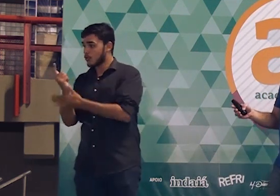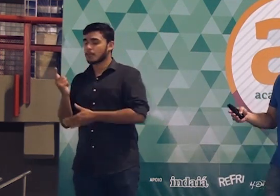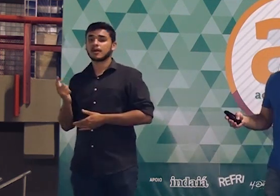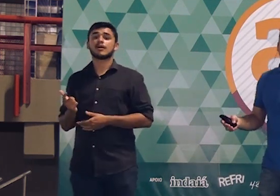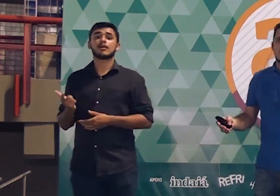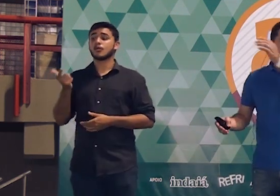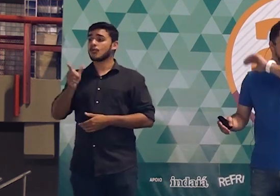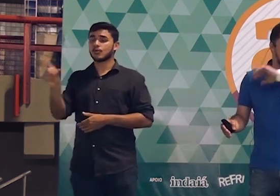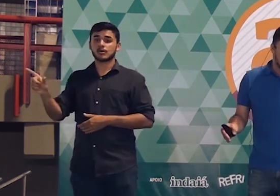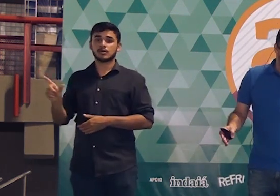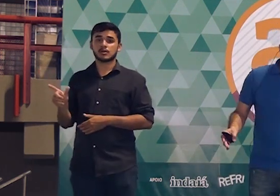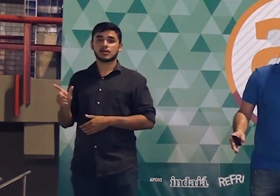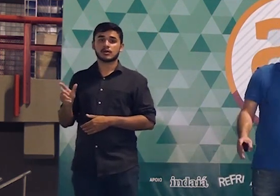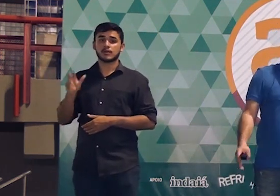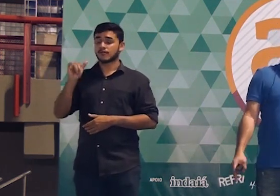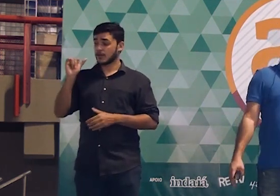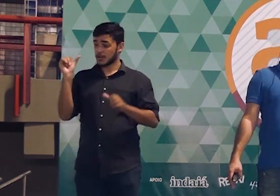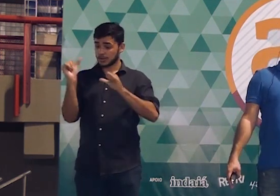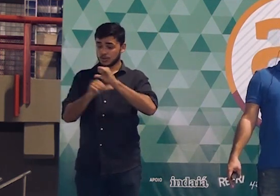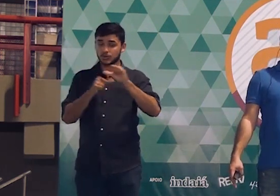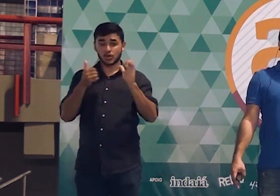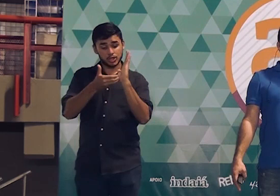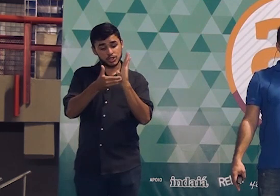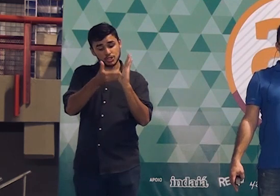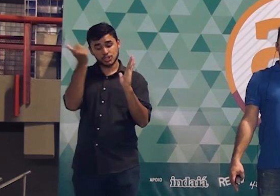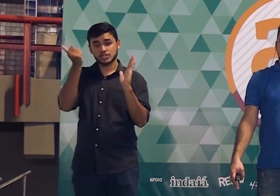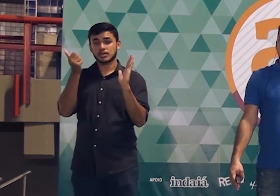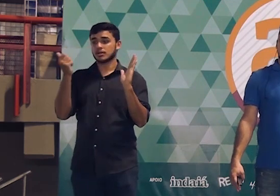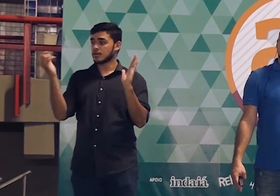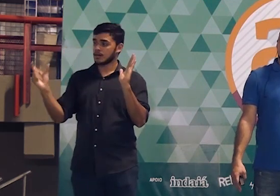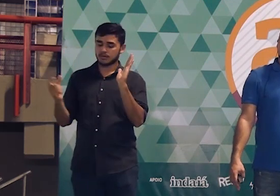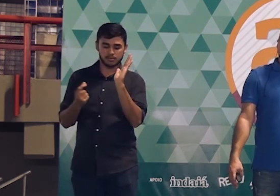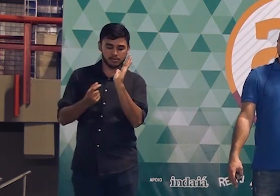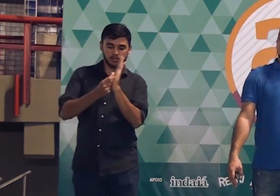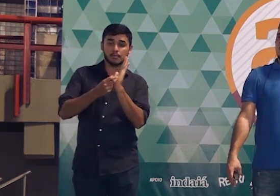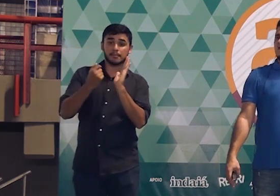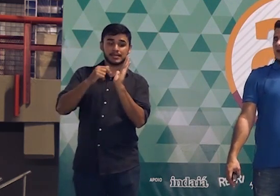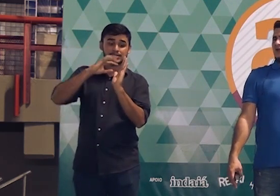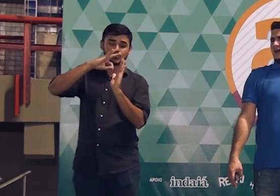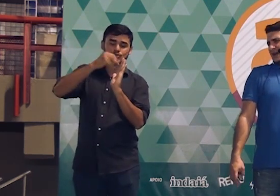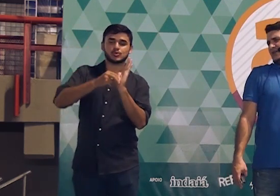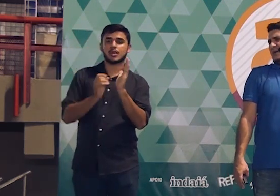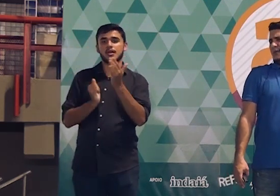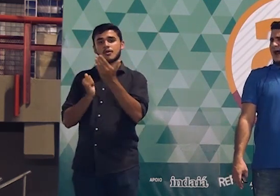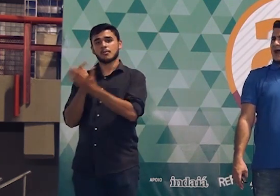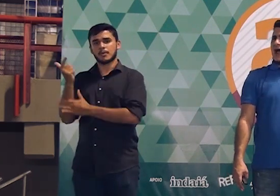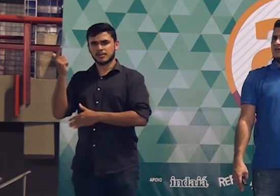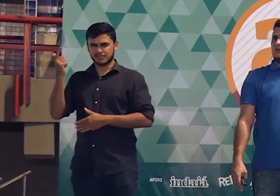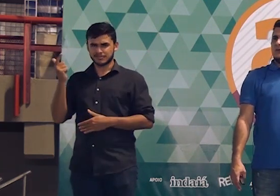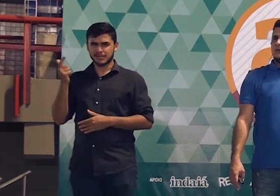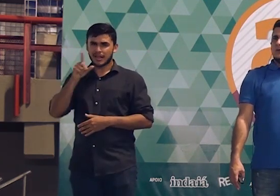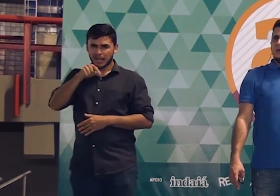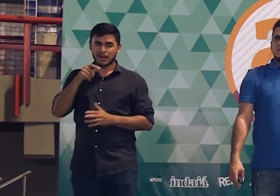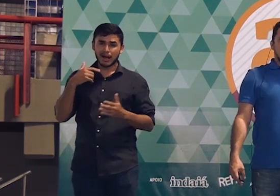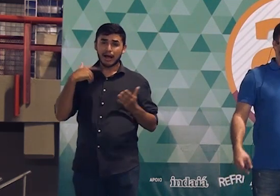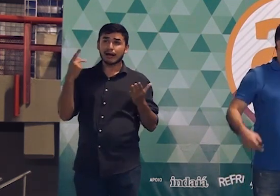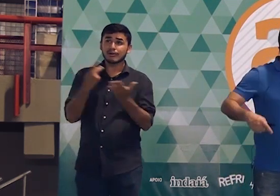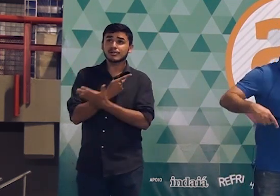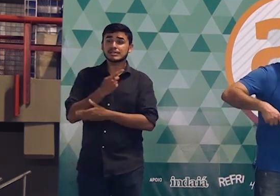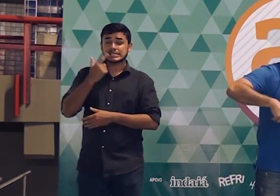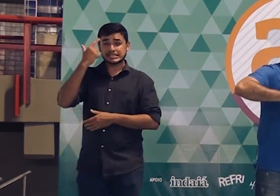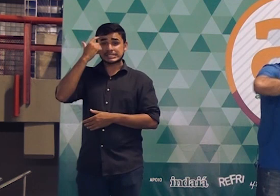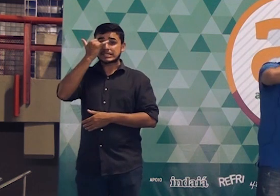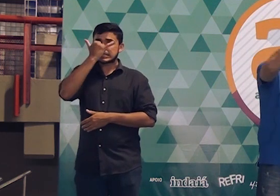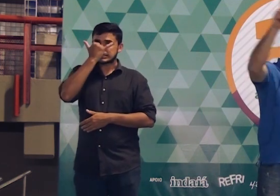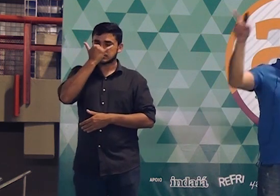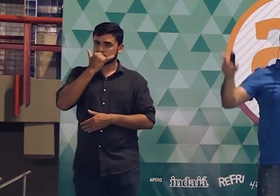e quando você troca, não funciona, você vai ter que trocar o telefone. Você acha que isso é por acaso? Você acha que